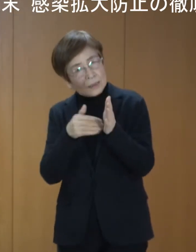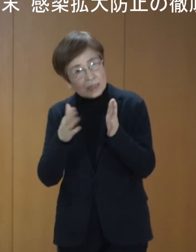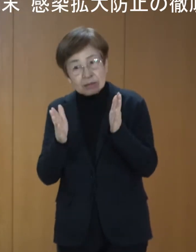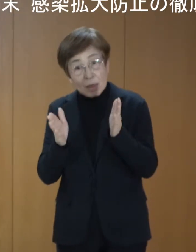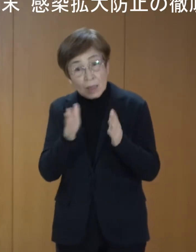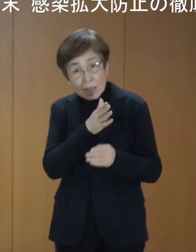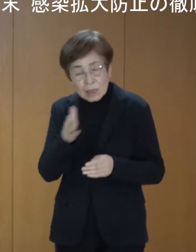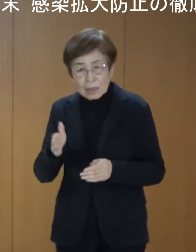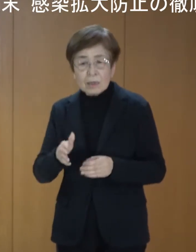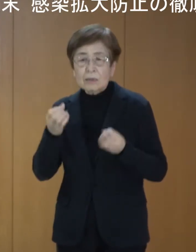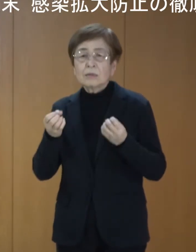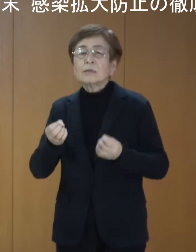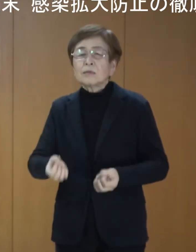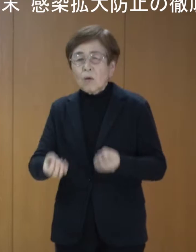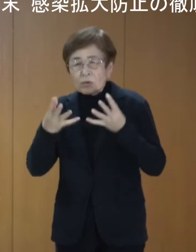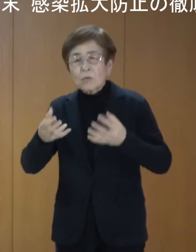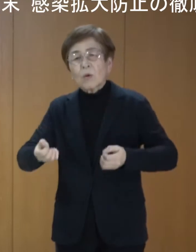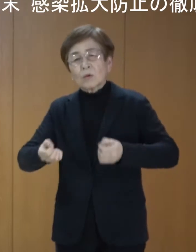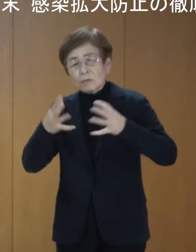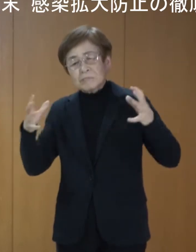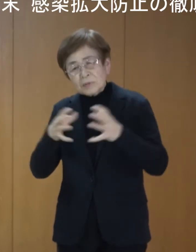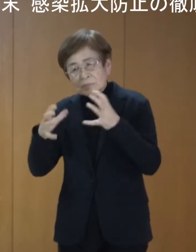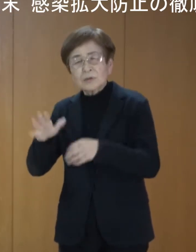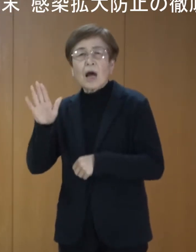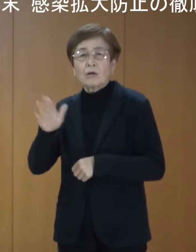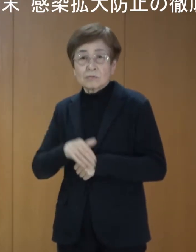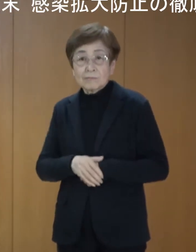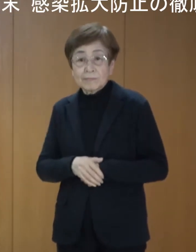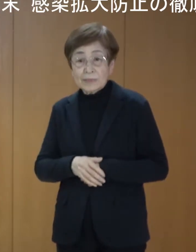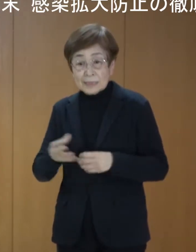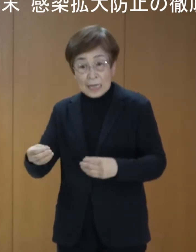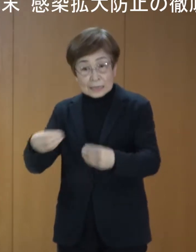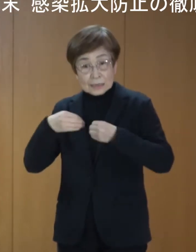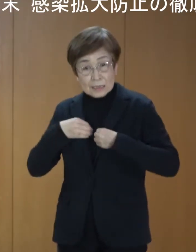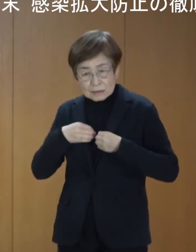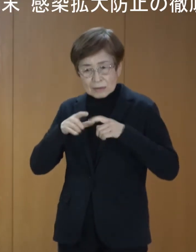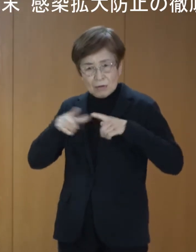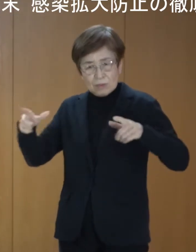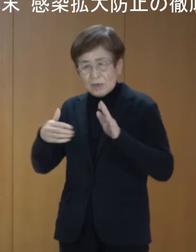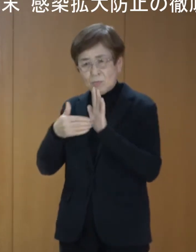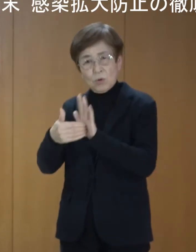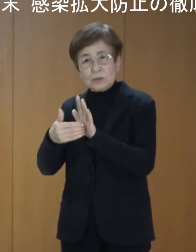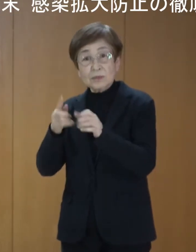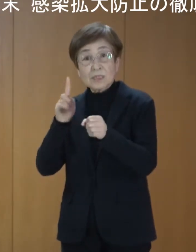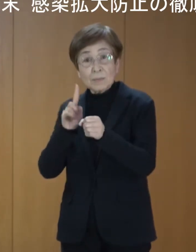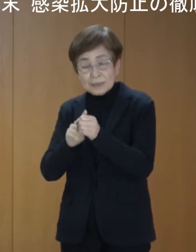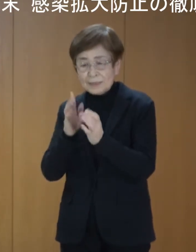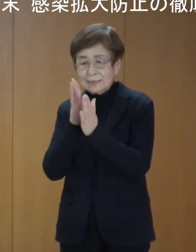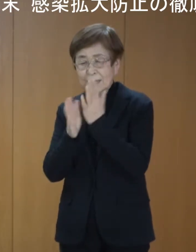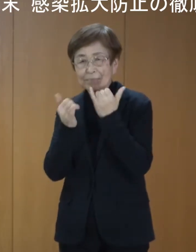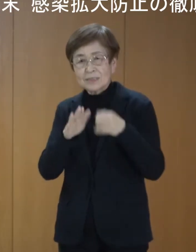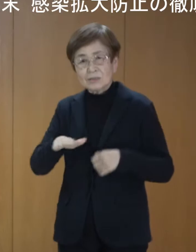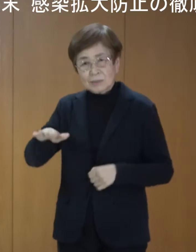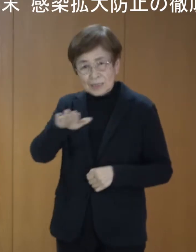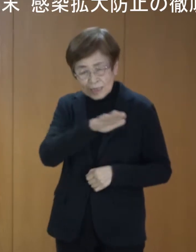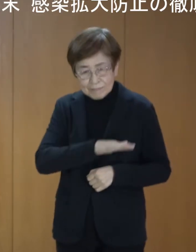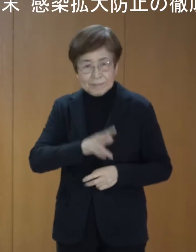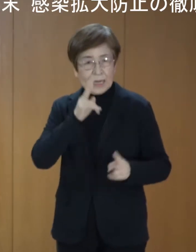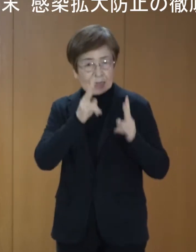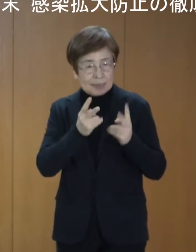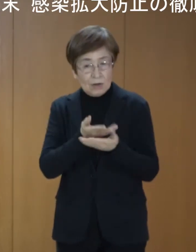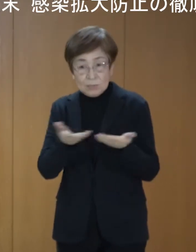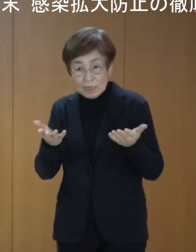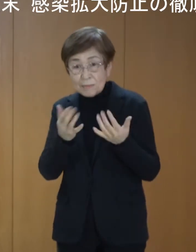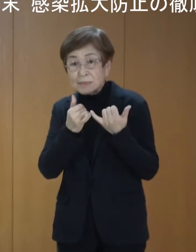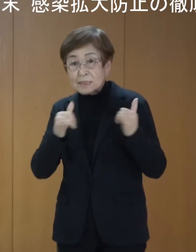恩会など行事の多い時期です。感染拡大防止を徹底するため、県民の皆様、事業者の皆様には